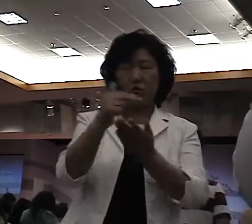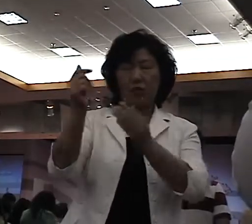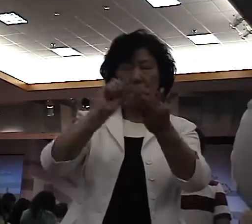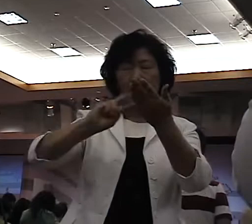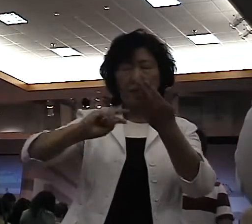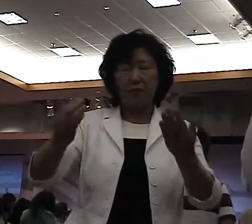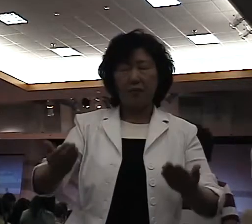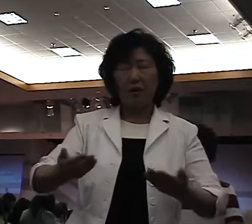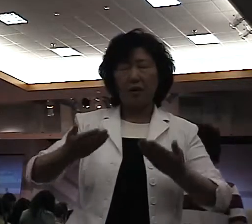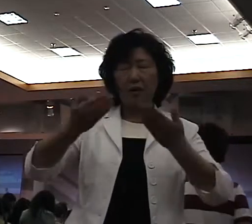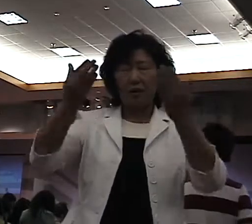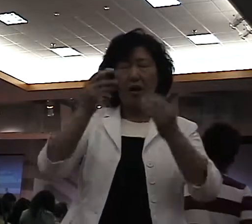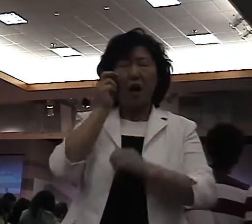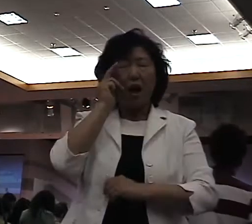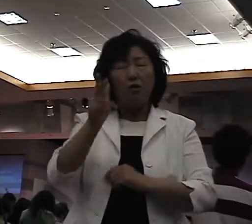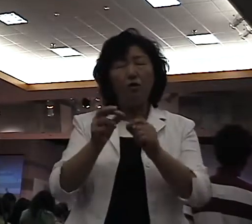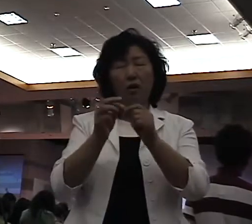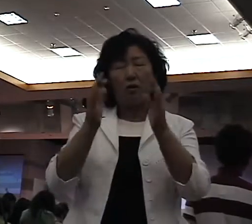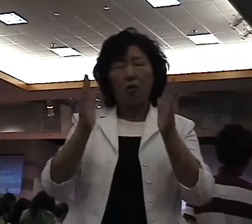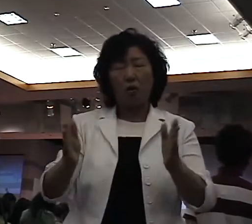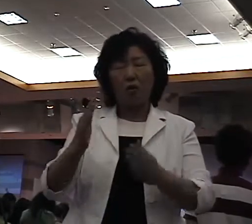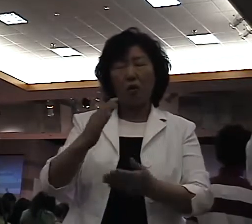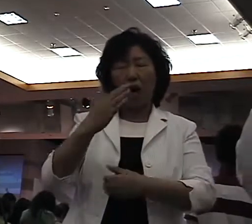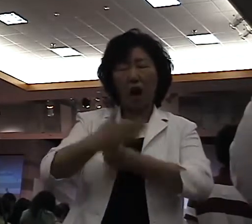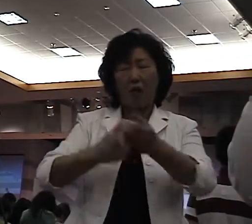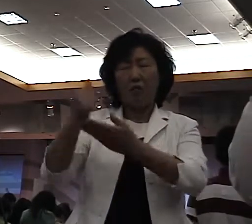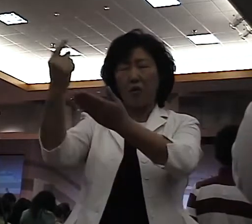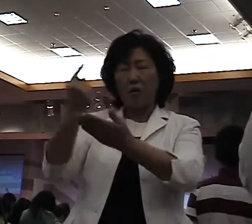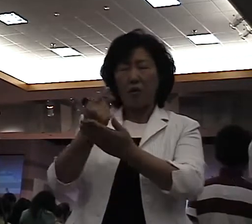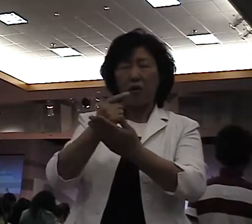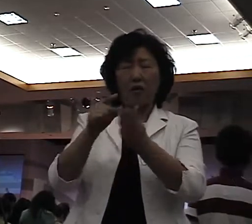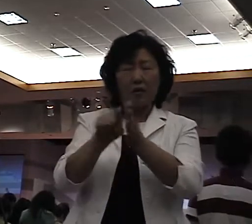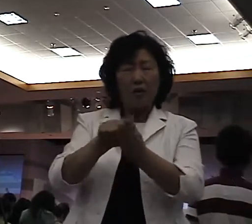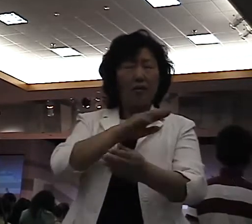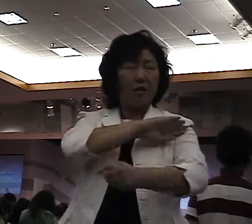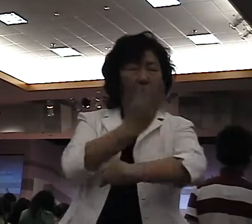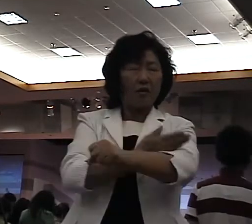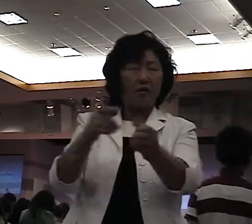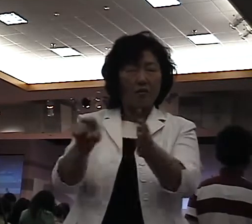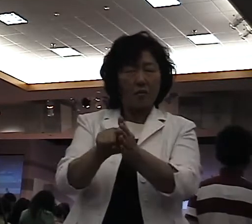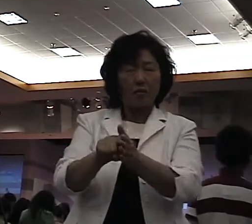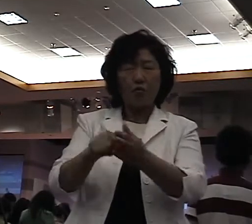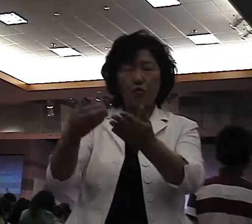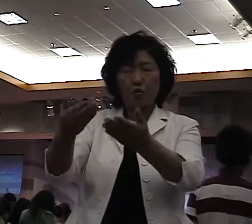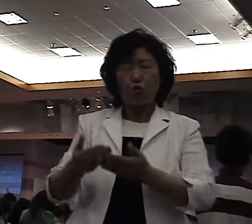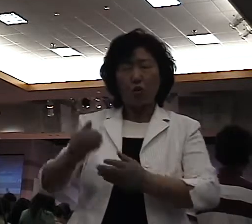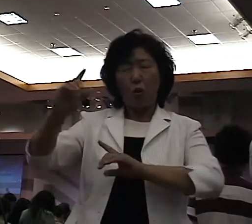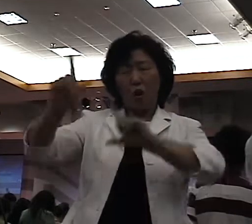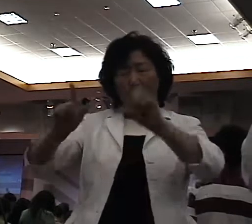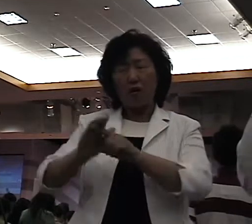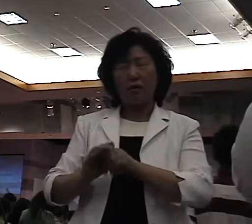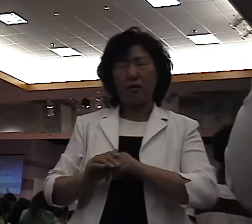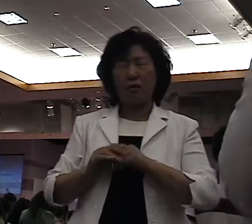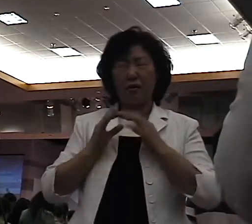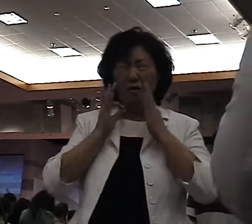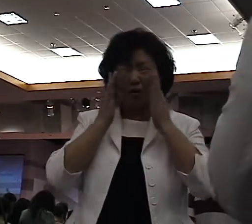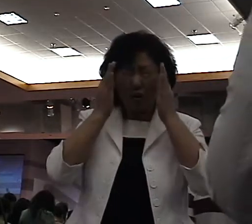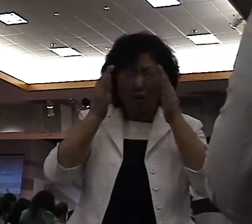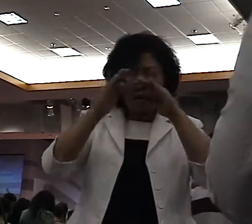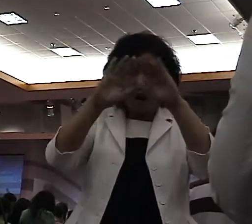찬양합니다. 한 주간도 하나님의 임재의 능력을 믿음으로 주어지는 환경에서 순복하고 최선을 다할 수 있도록 붙들어